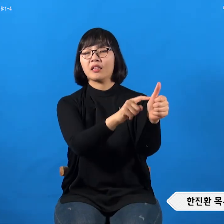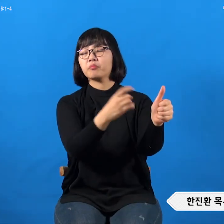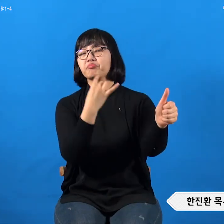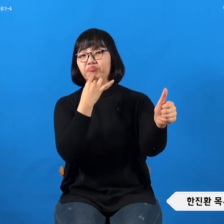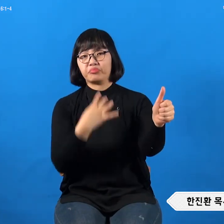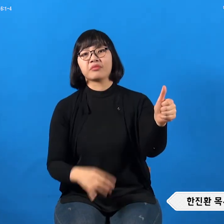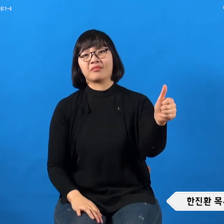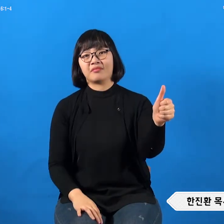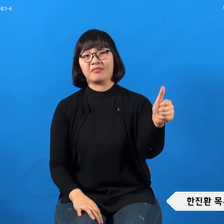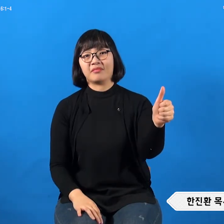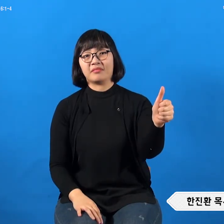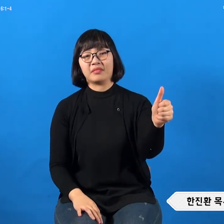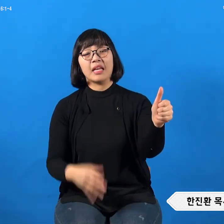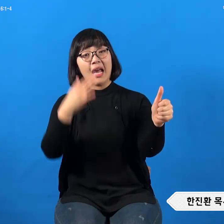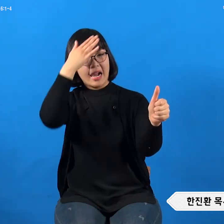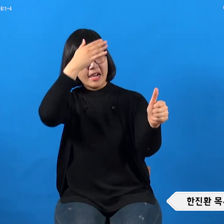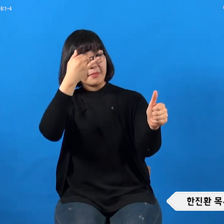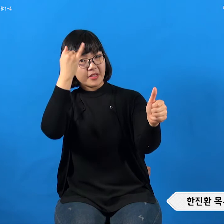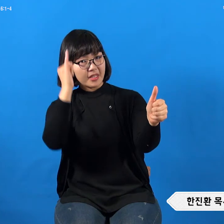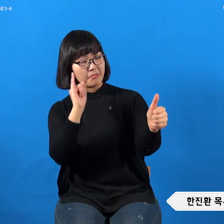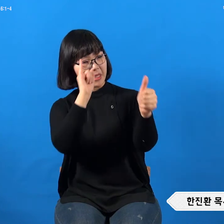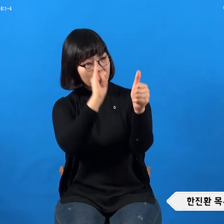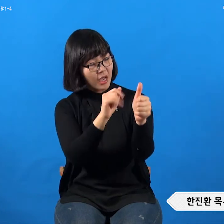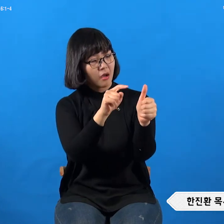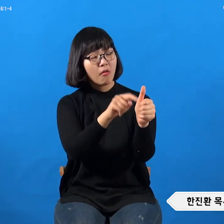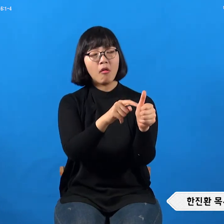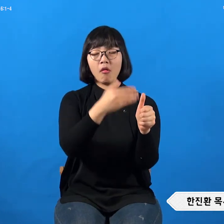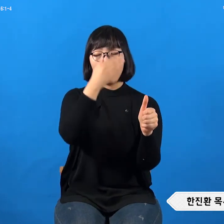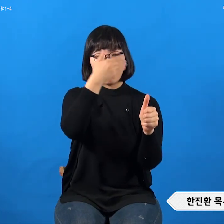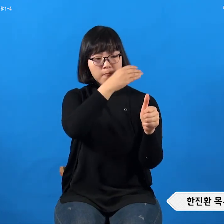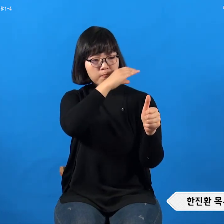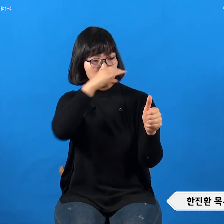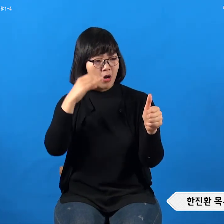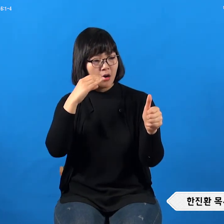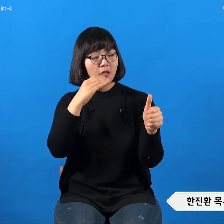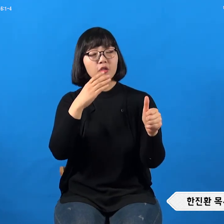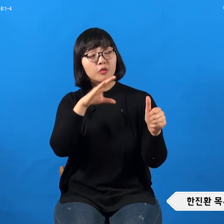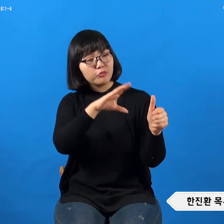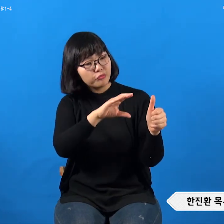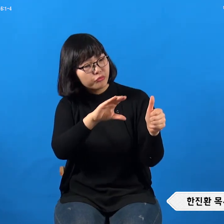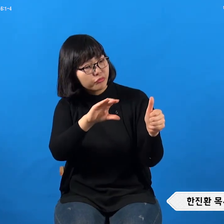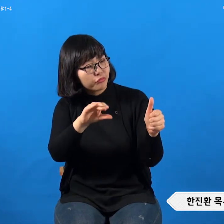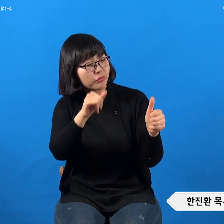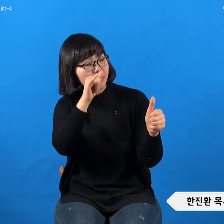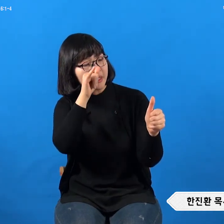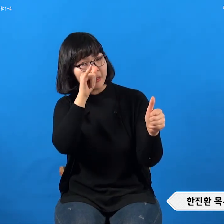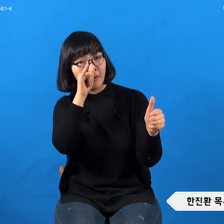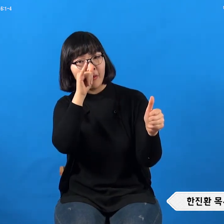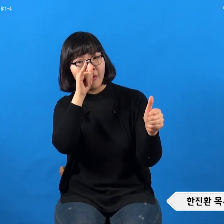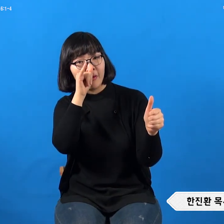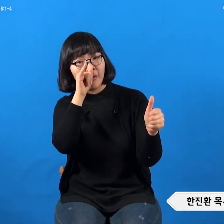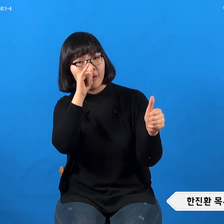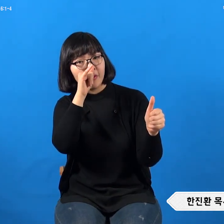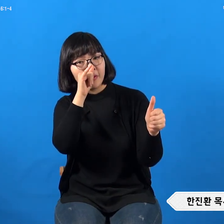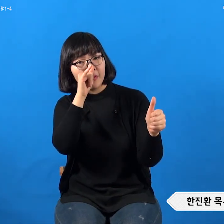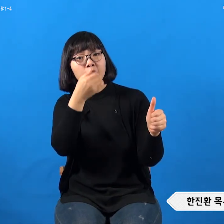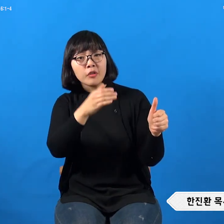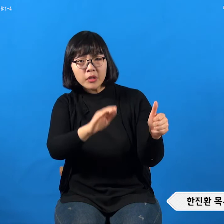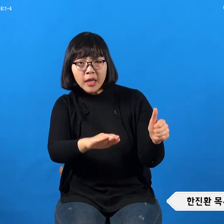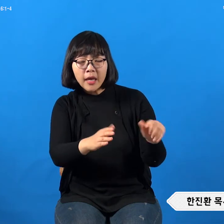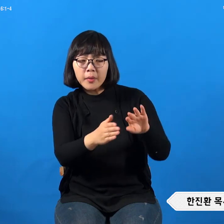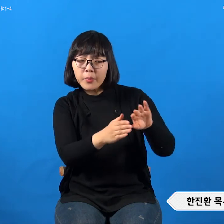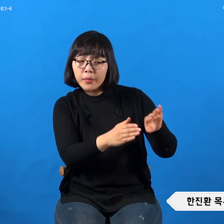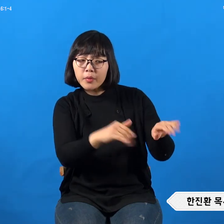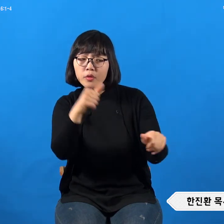조카는 보는 눈앞에서는 점잖고 아주 사근사근하게 구는 젊은이입니다. 그런데 자꾸만